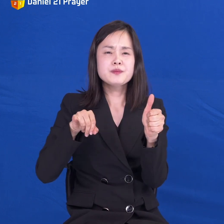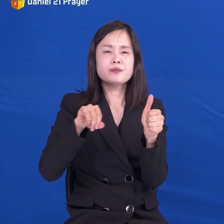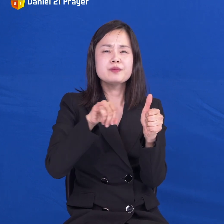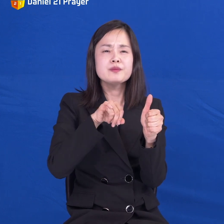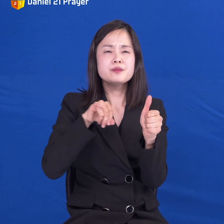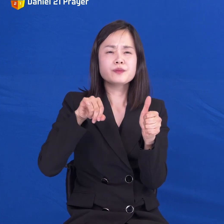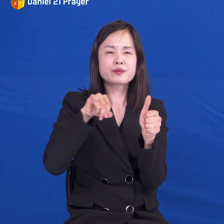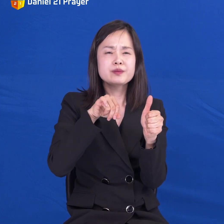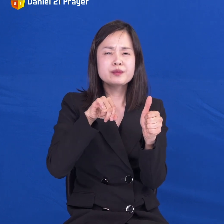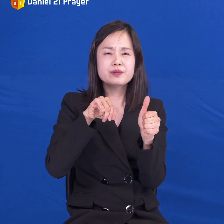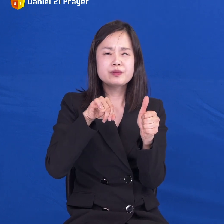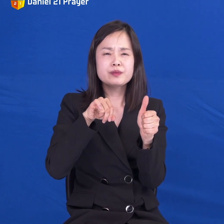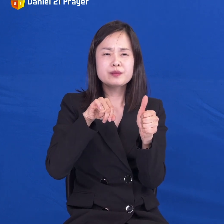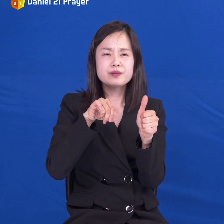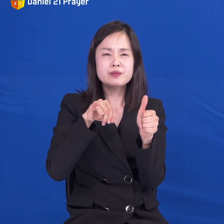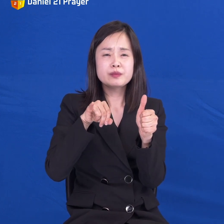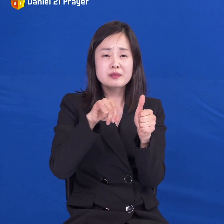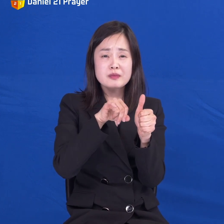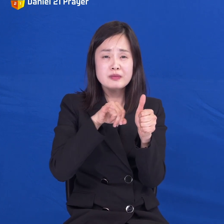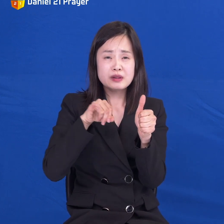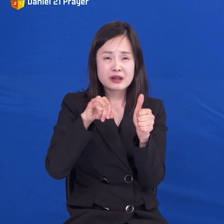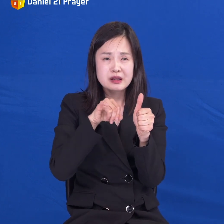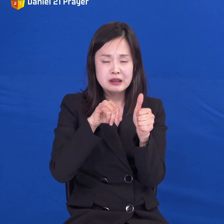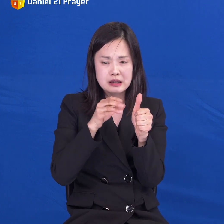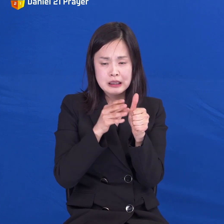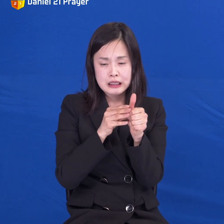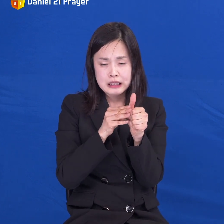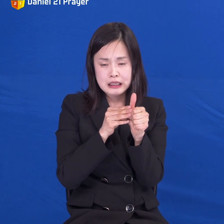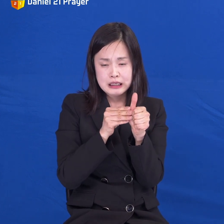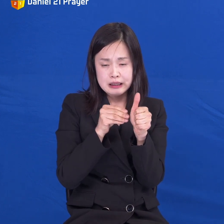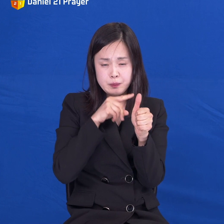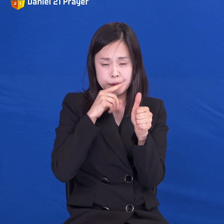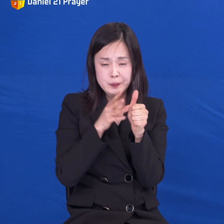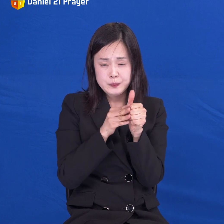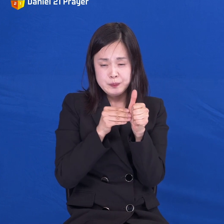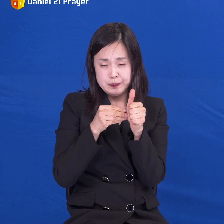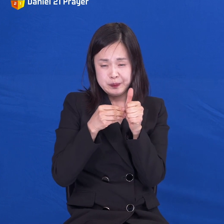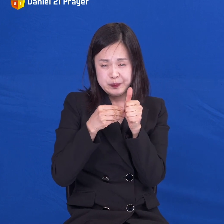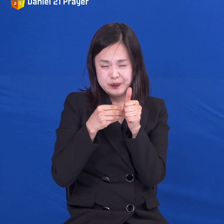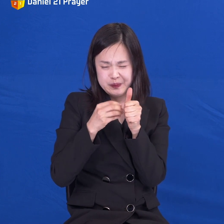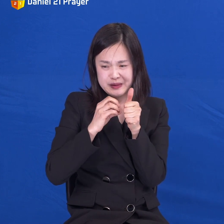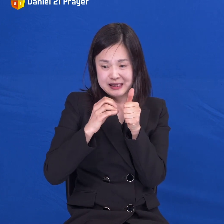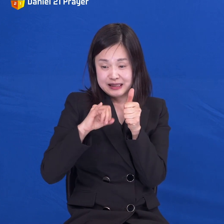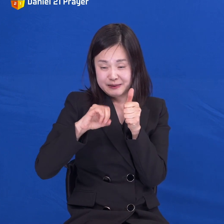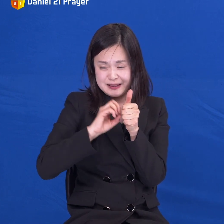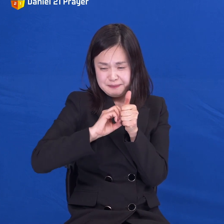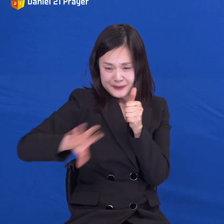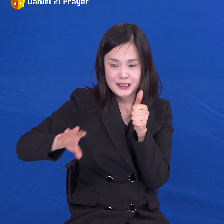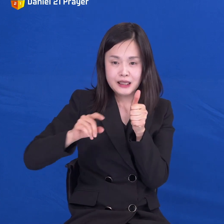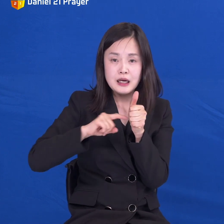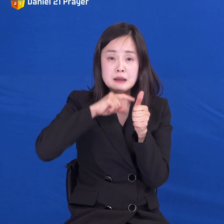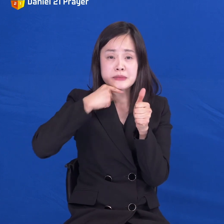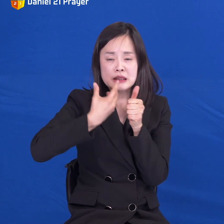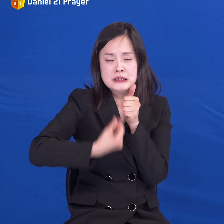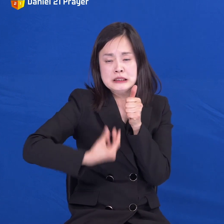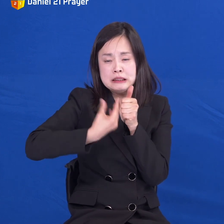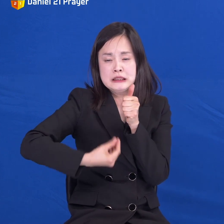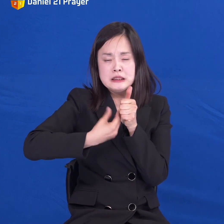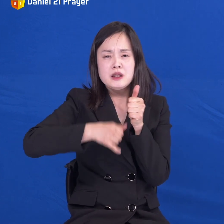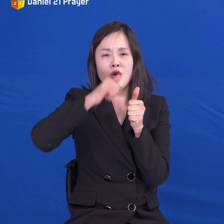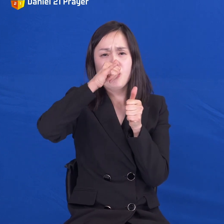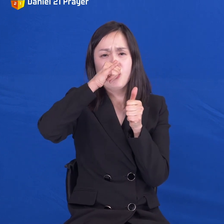퉁퉁 불어 터지면 그게 떨어지면서 피가 나는데 지혈이 안 됩니다. 거기에 가는데 엄청난 거머리가